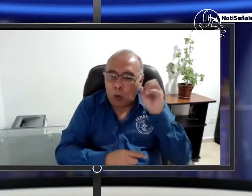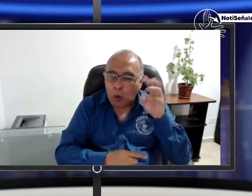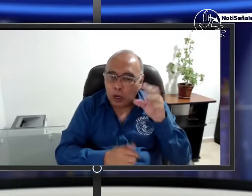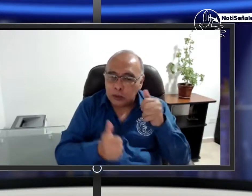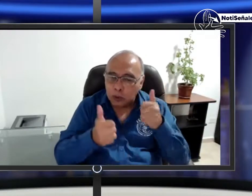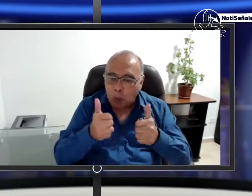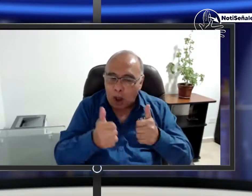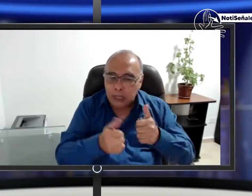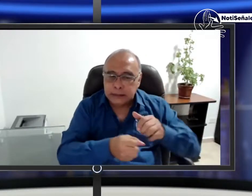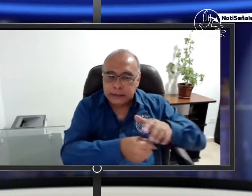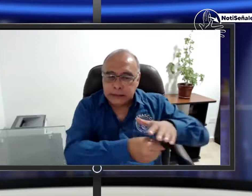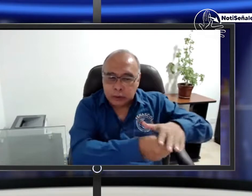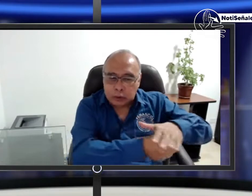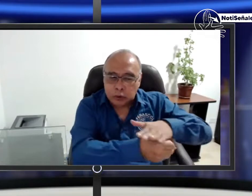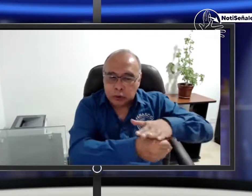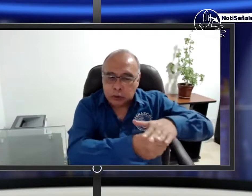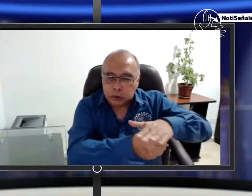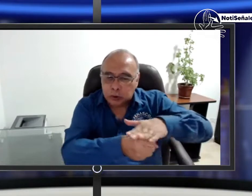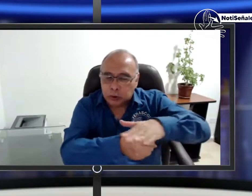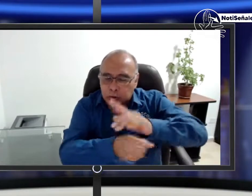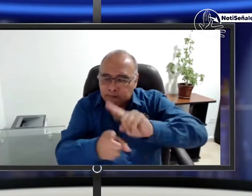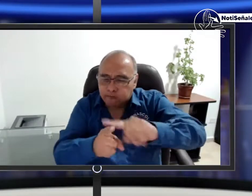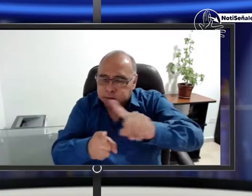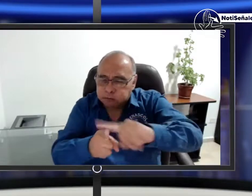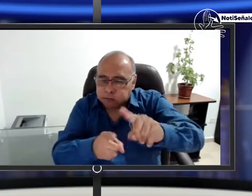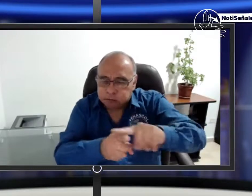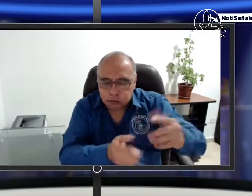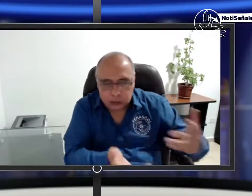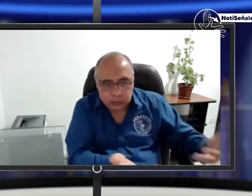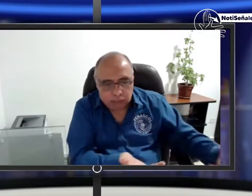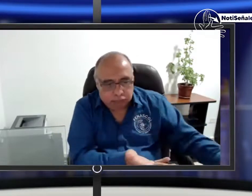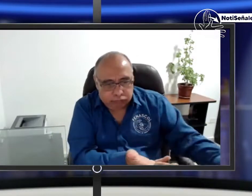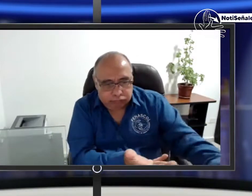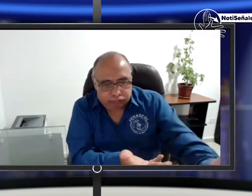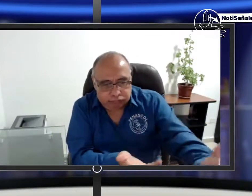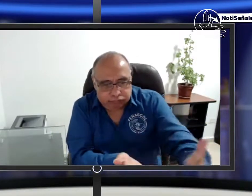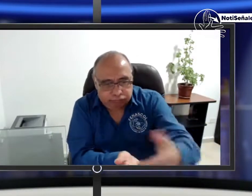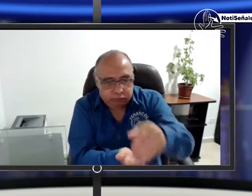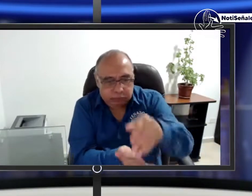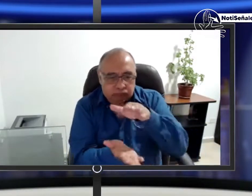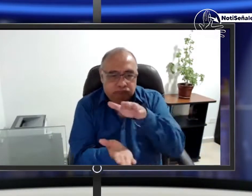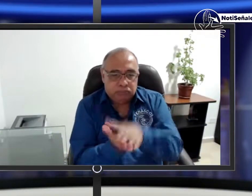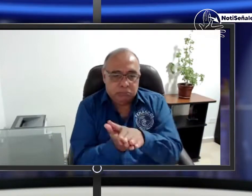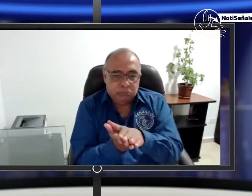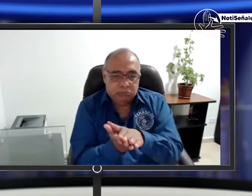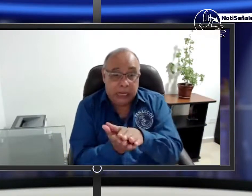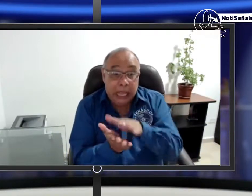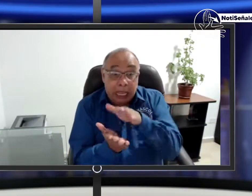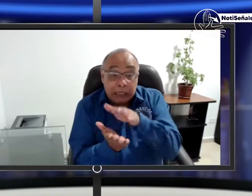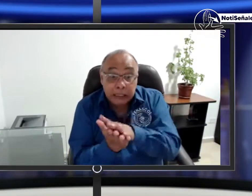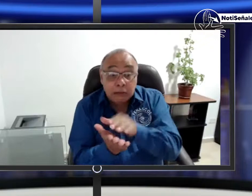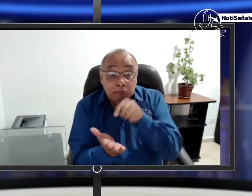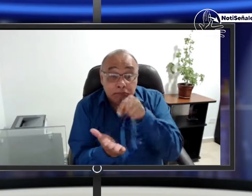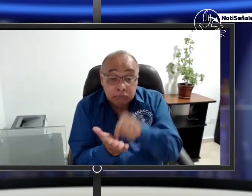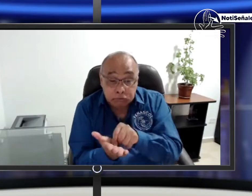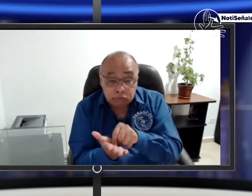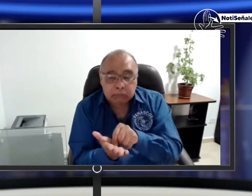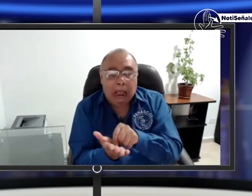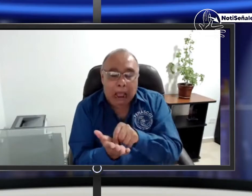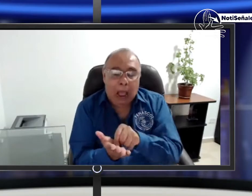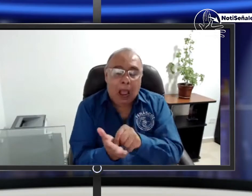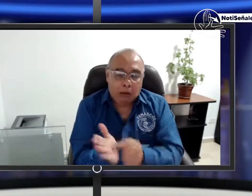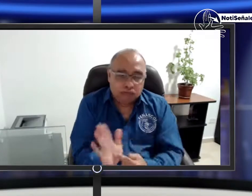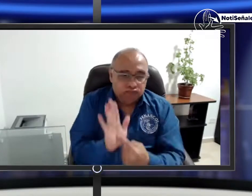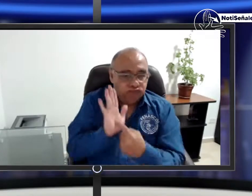reiteró el objetivo del congreso es pensar y discutir acerca de la situación de las personas sordas